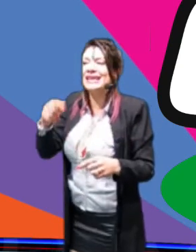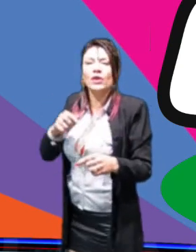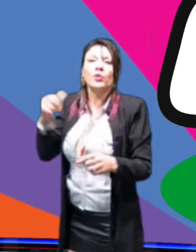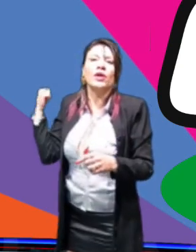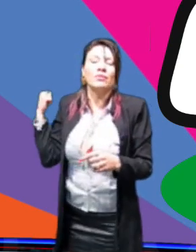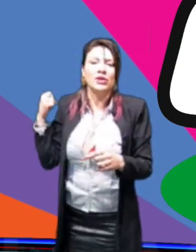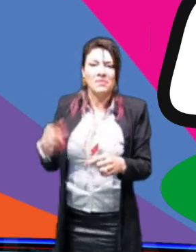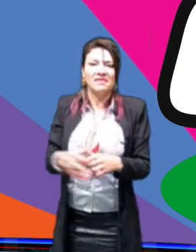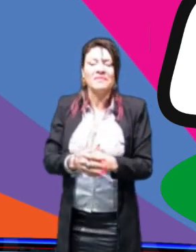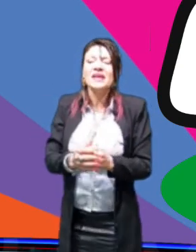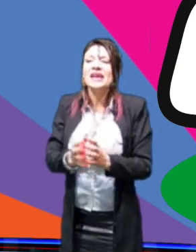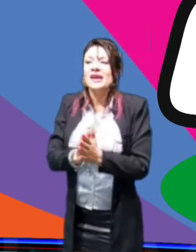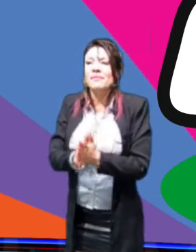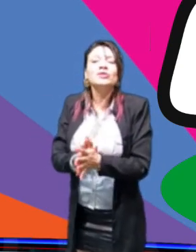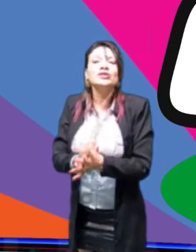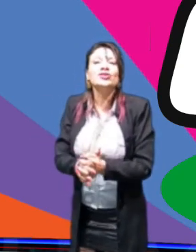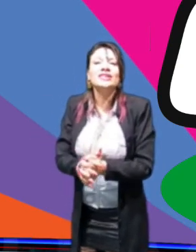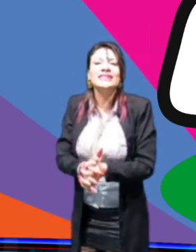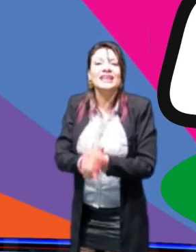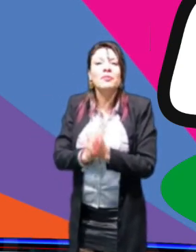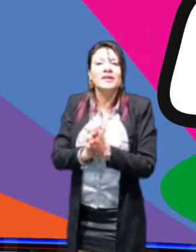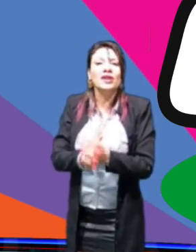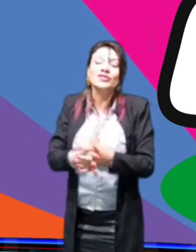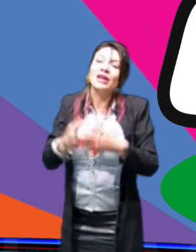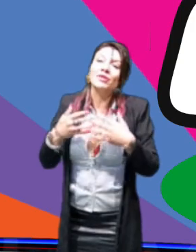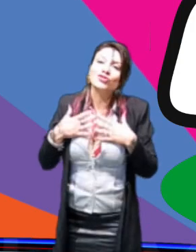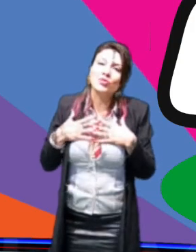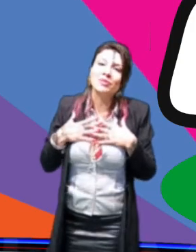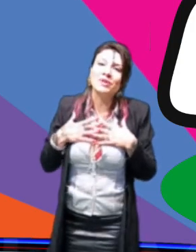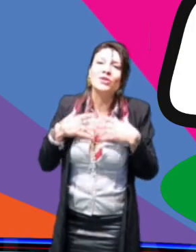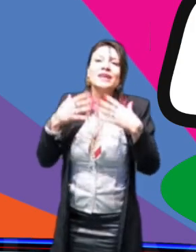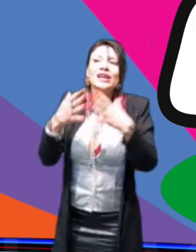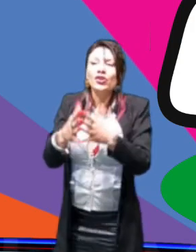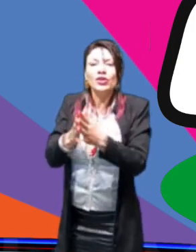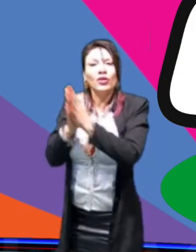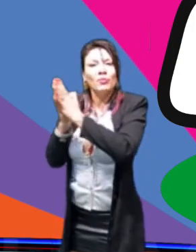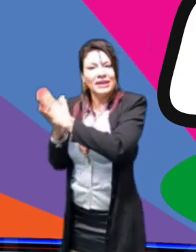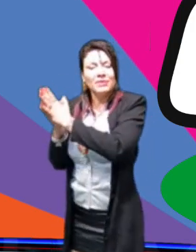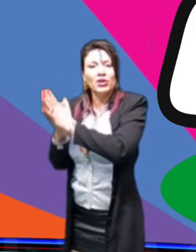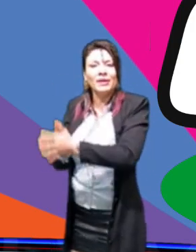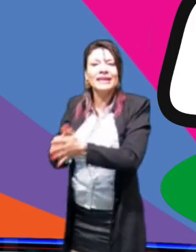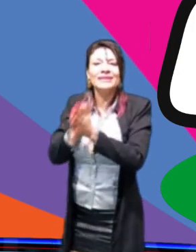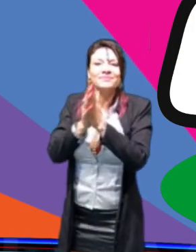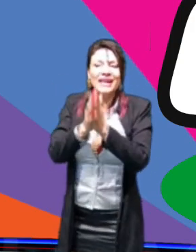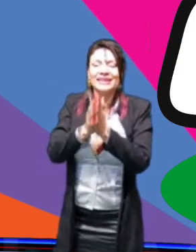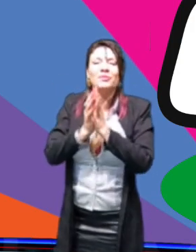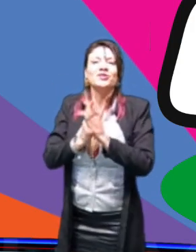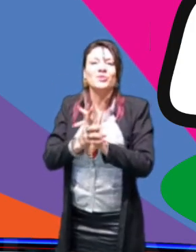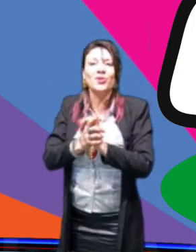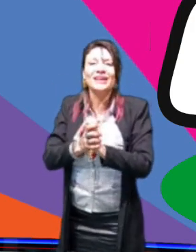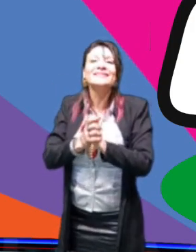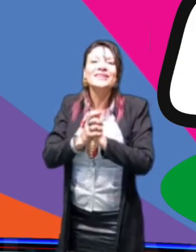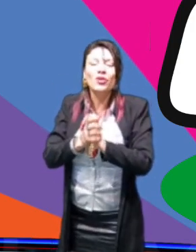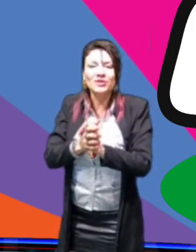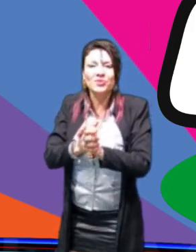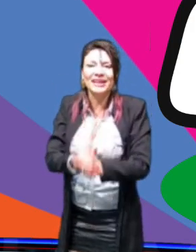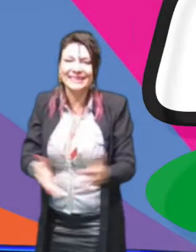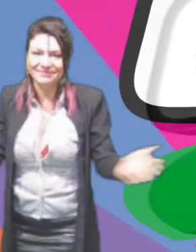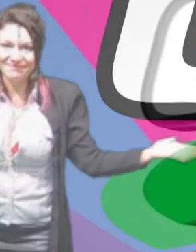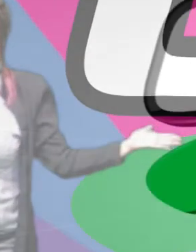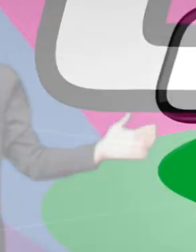el cuidado del medio ambiente. Vamos entonces a despedirnos, al menos yo me despido, los dejo en compañía de mi compañera. Hasta el próximo bloque, un beso muy